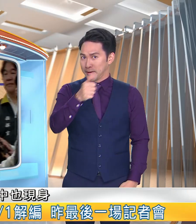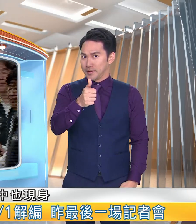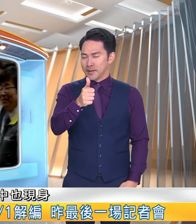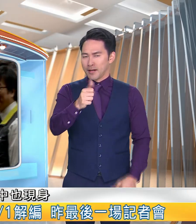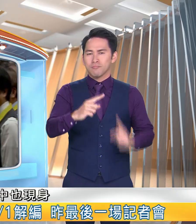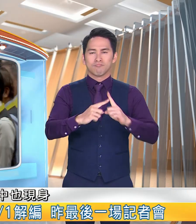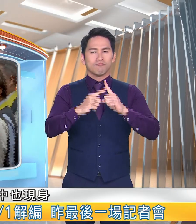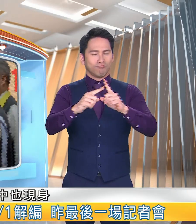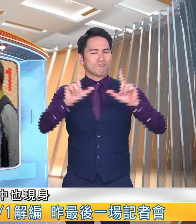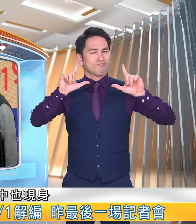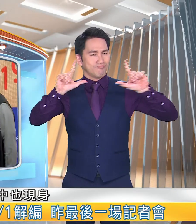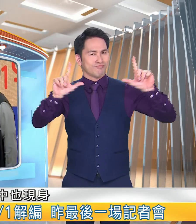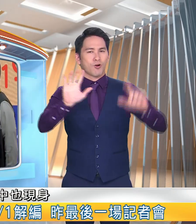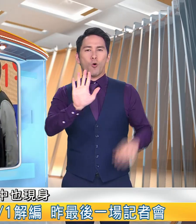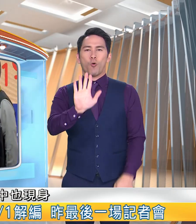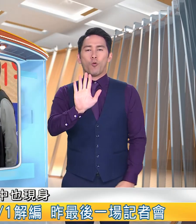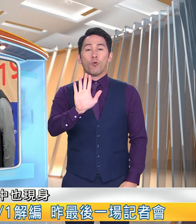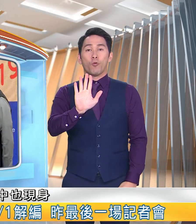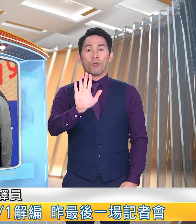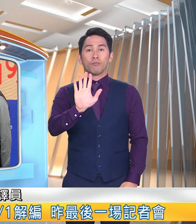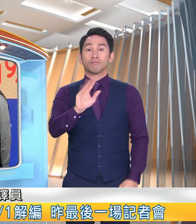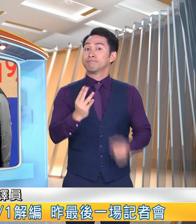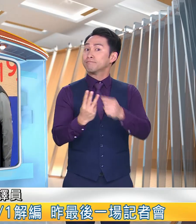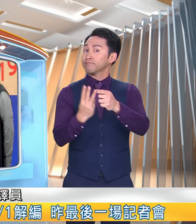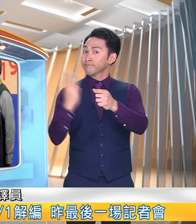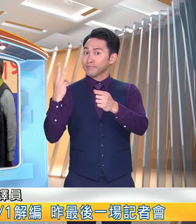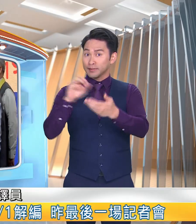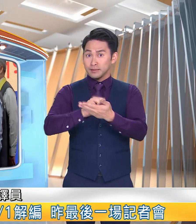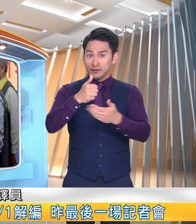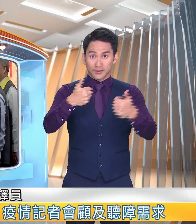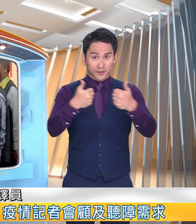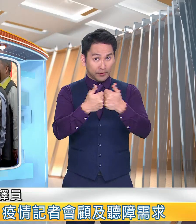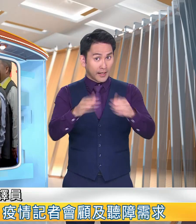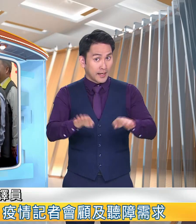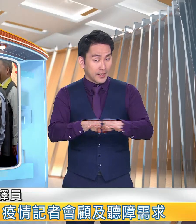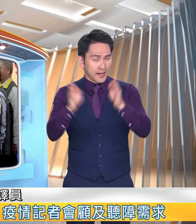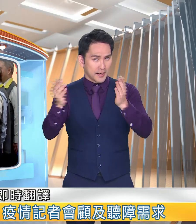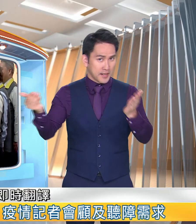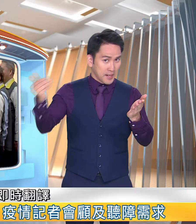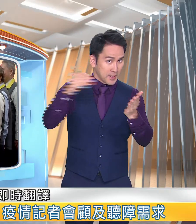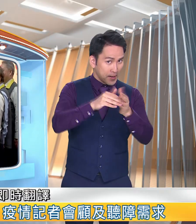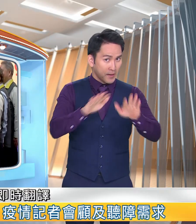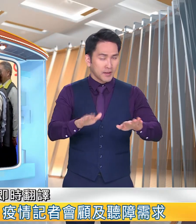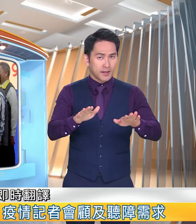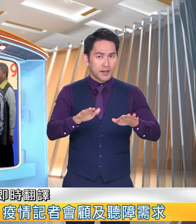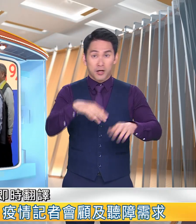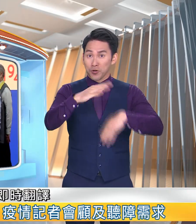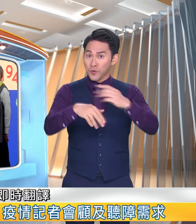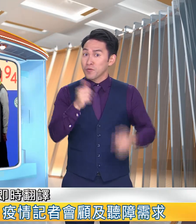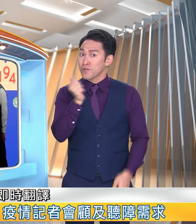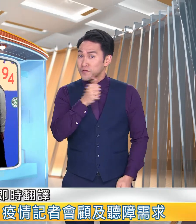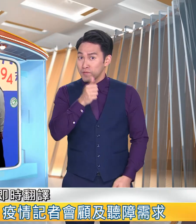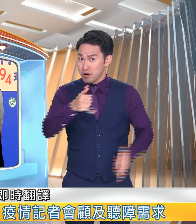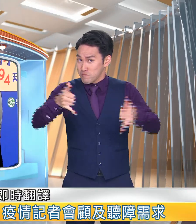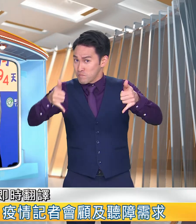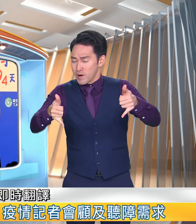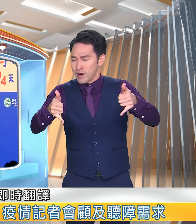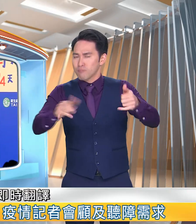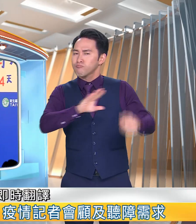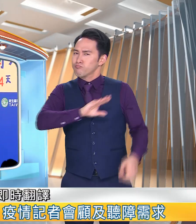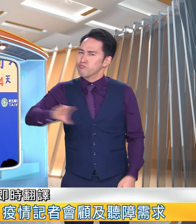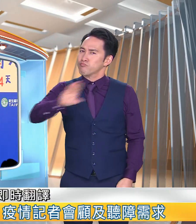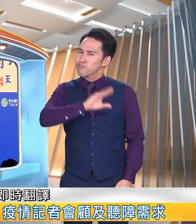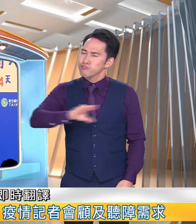中也现身，而3年多来，手语翻译员总是在一旁提供即时翻译。